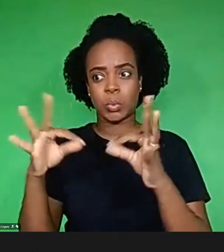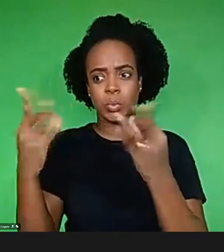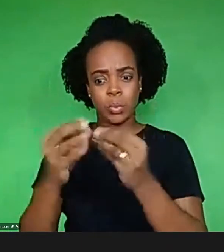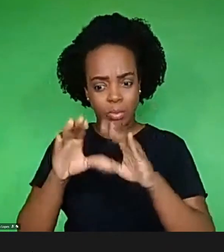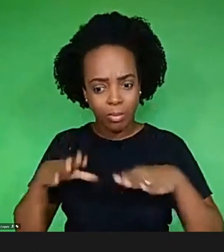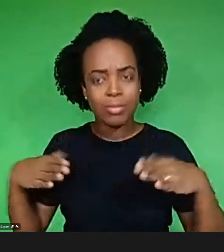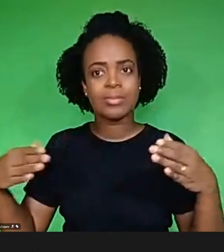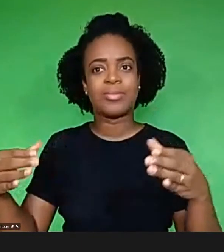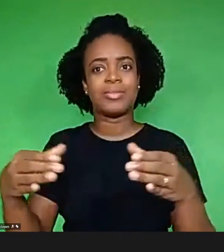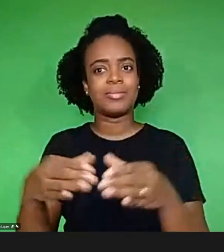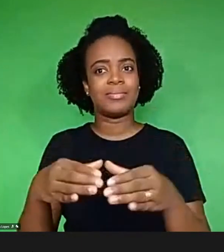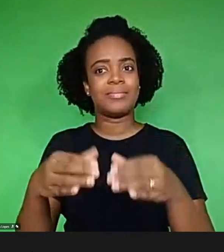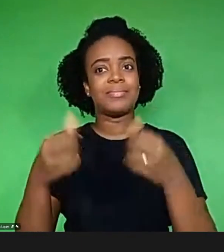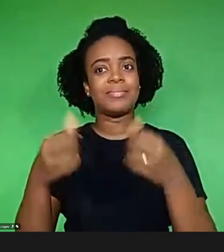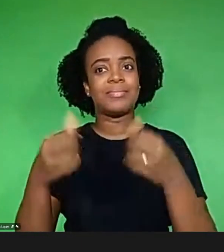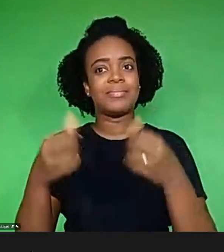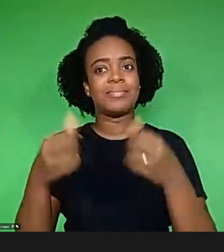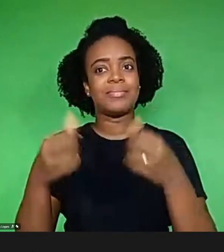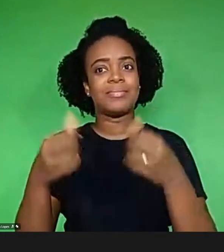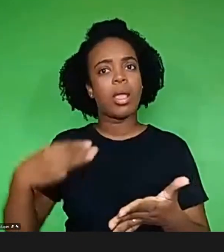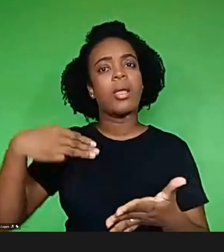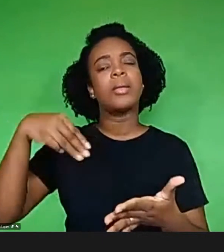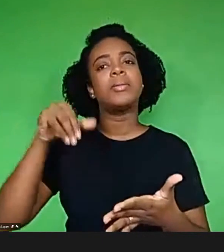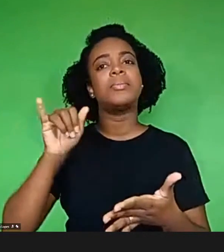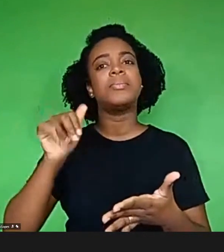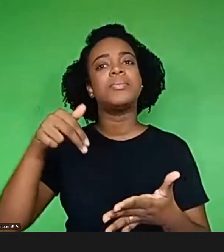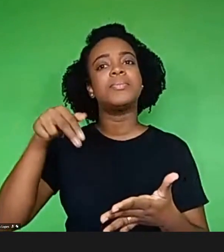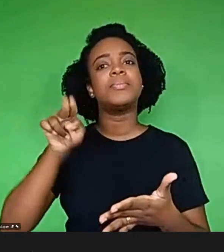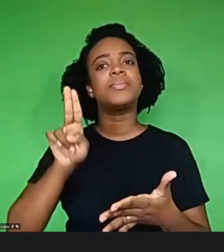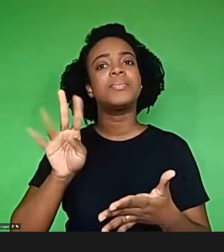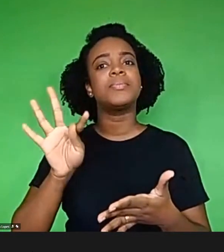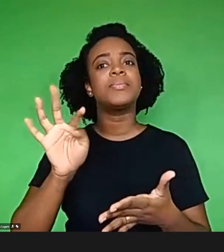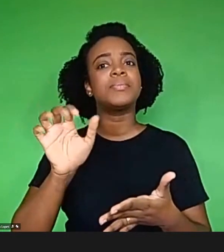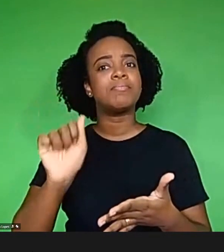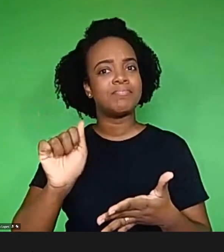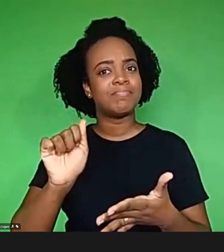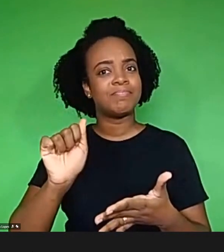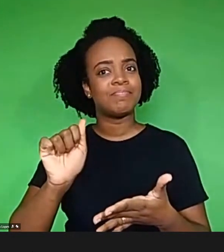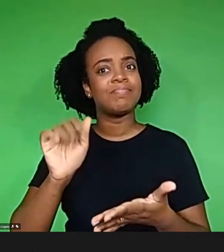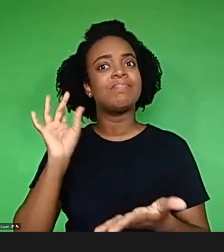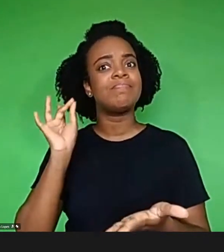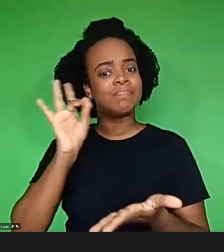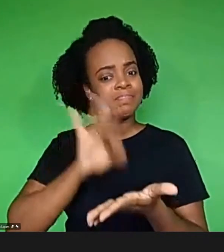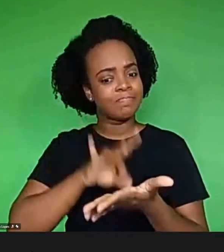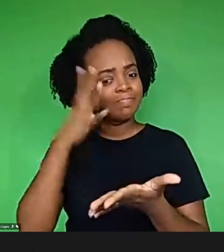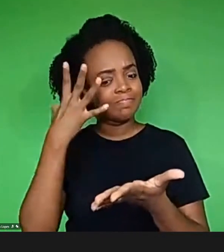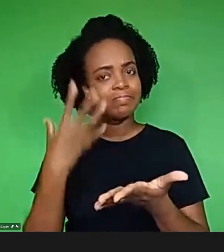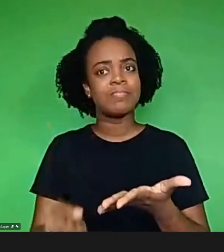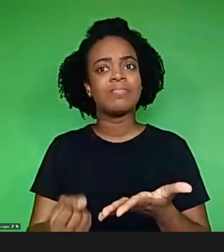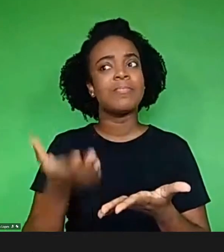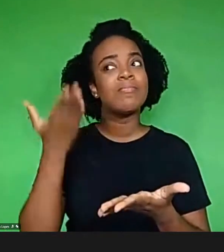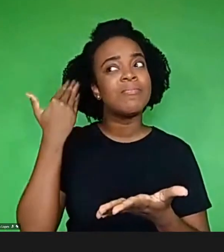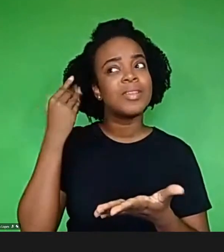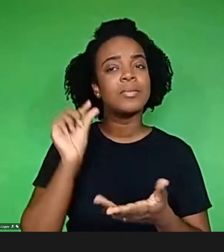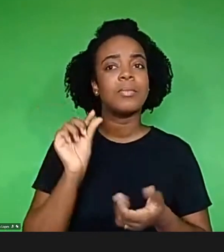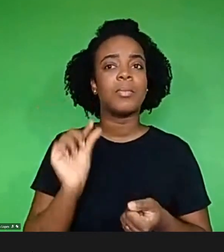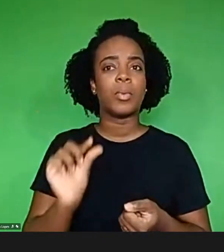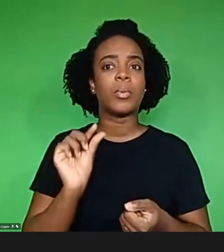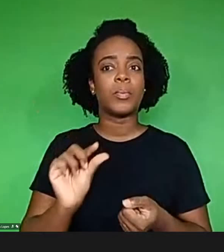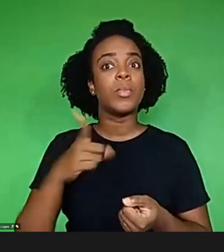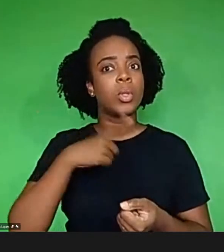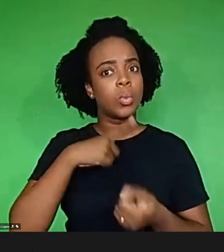apresentamos a minuta. Essa minuta foi aprovada recentemente, né? E com essa aprovação é